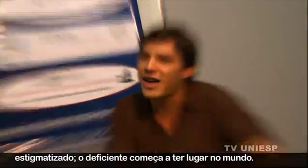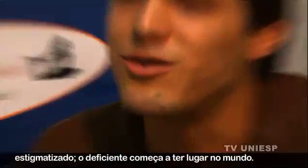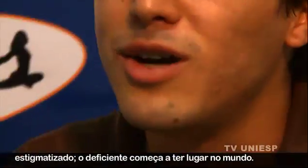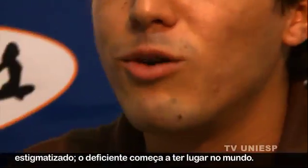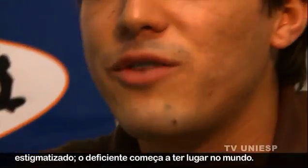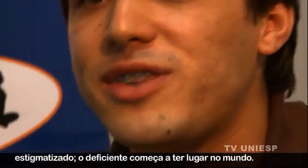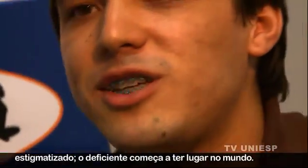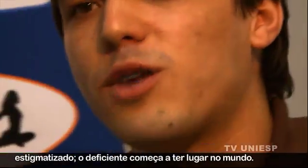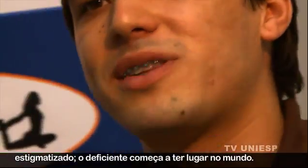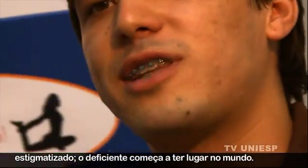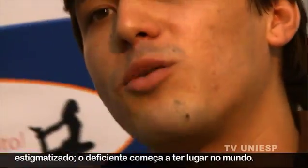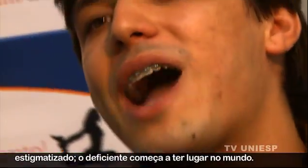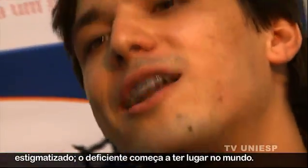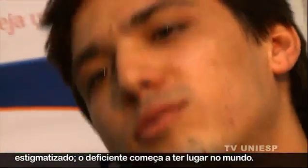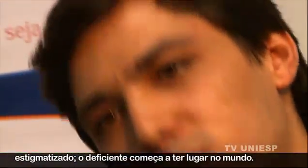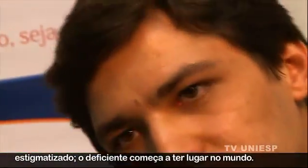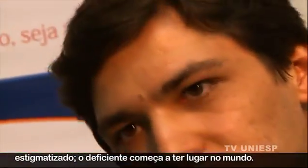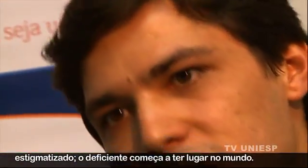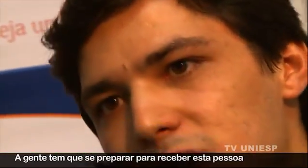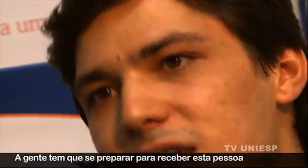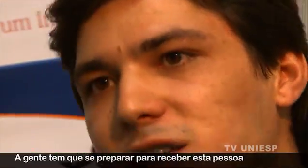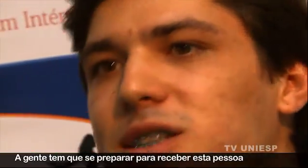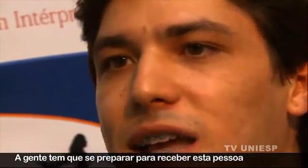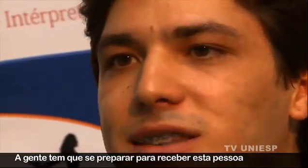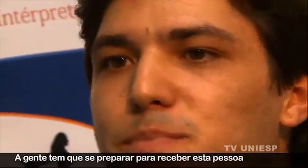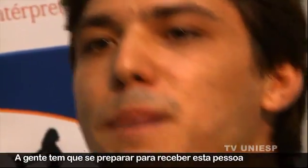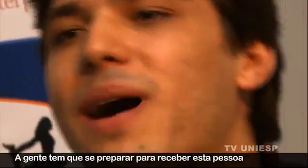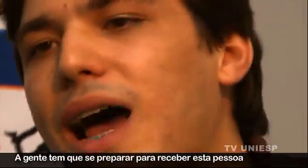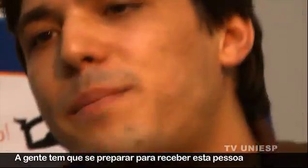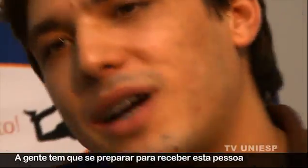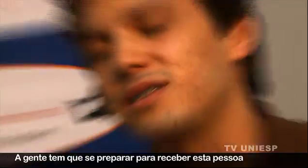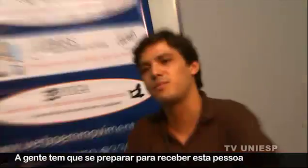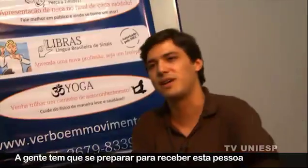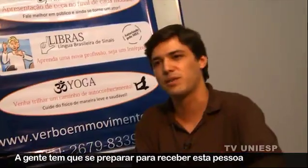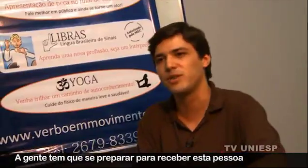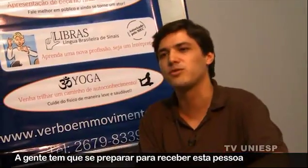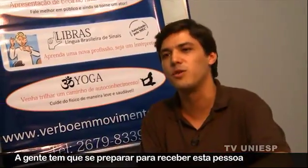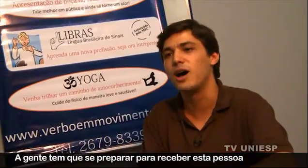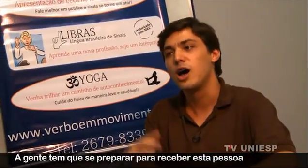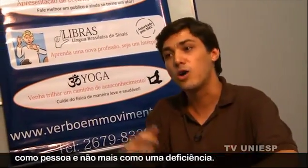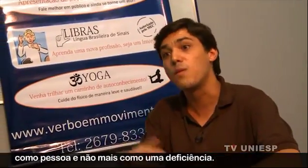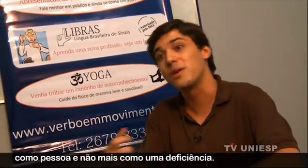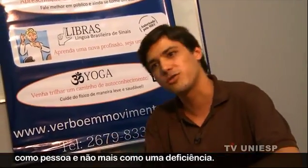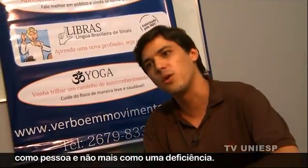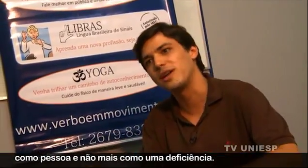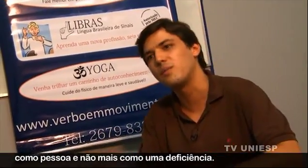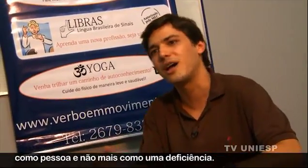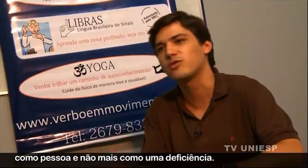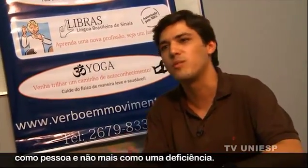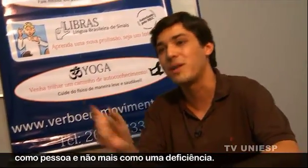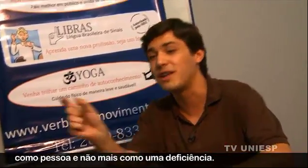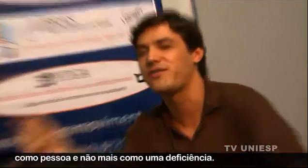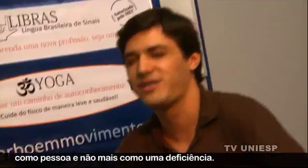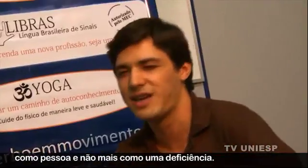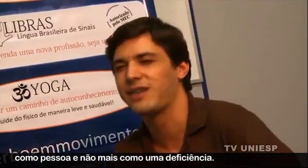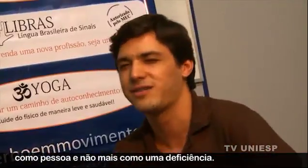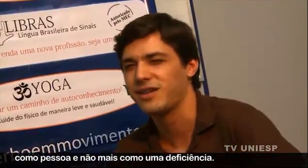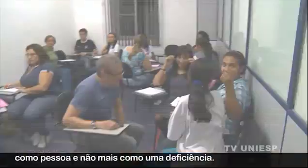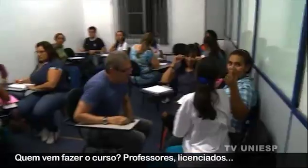estigmatizado. O deficiente ele começa a ter lugar no mundo. E a gente tem que se preparar para receber essa pessoa como pessoa e não mais como uma deficiência. Quem chega